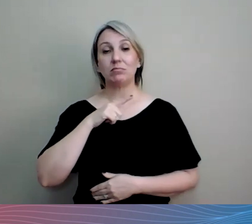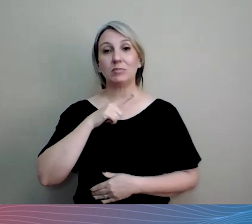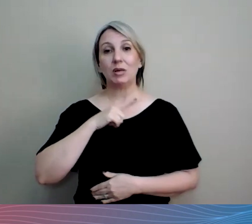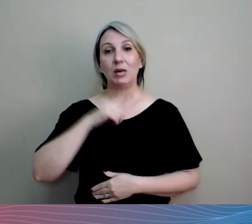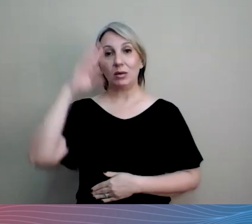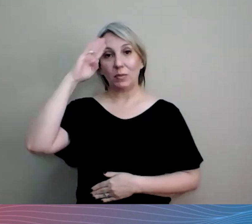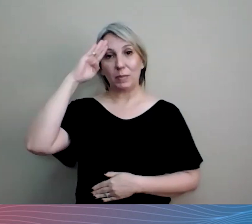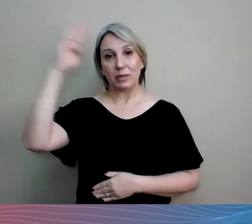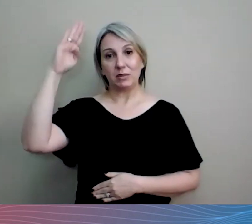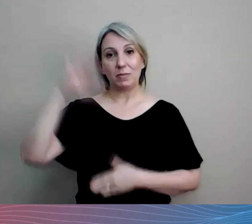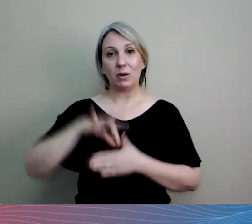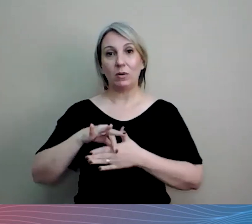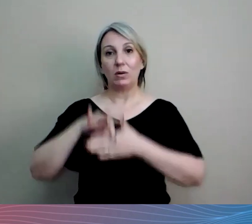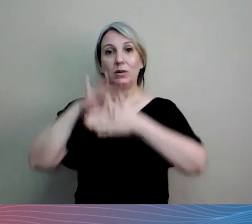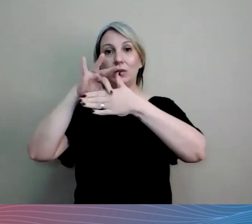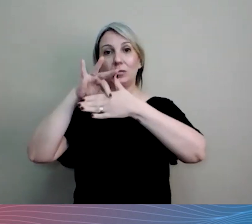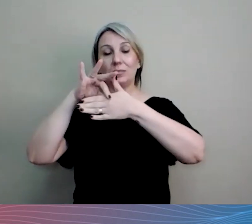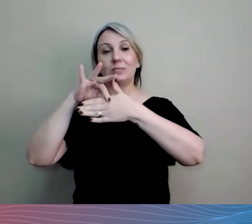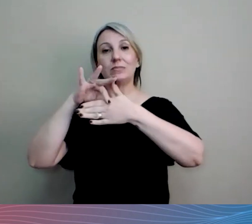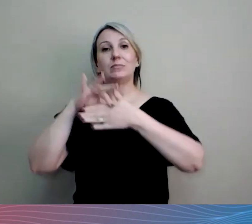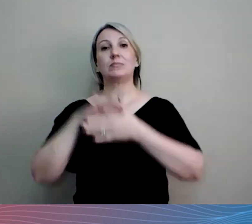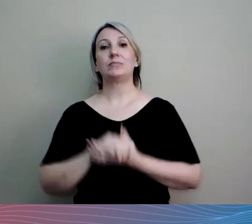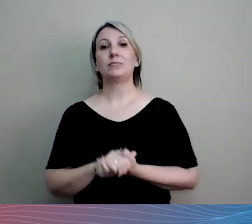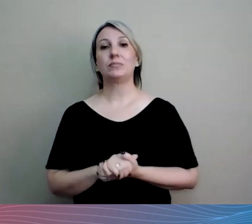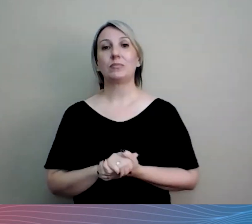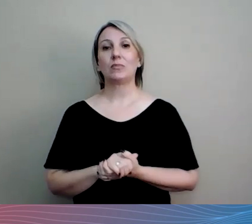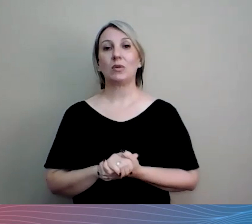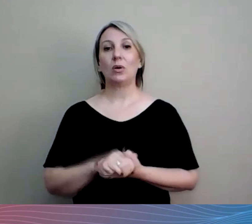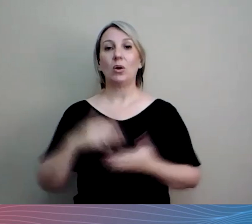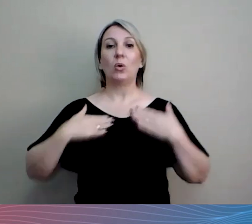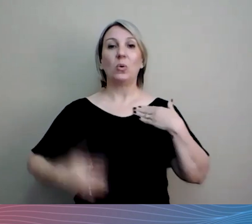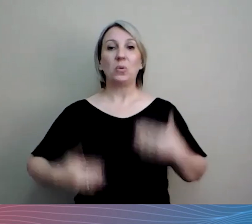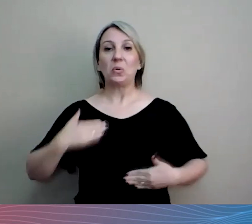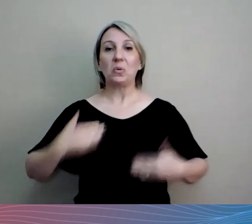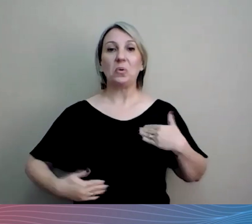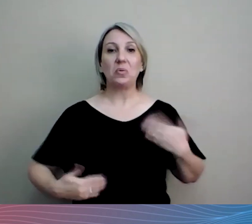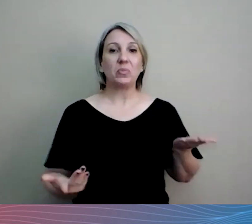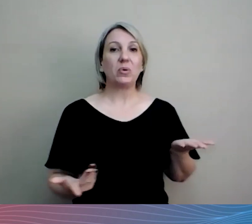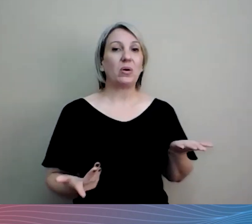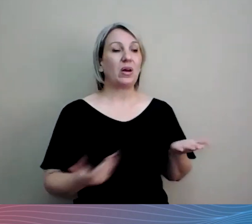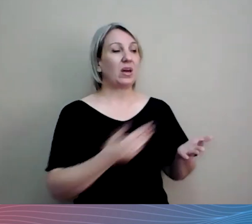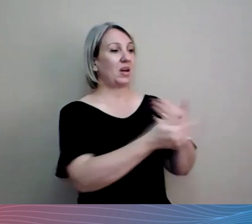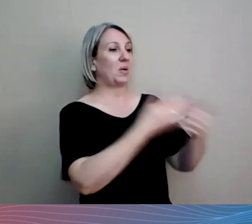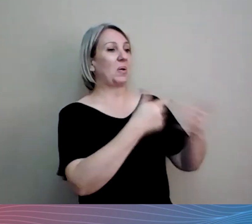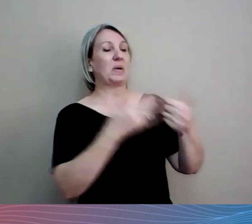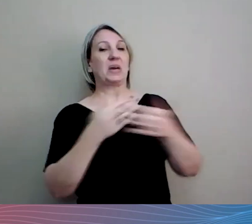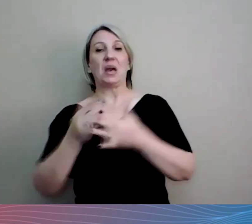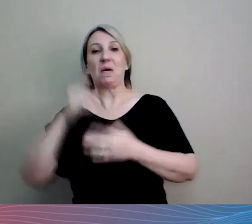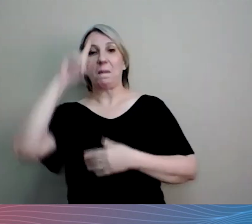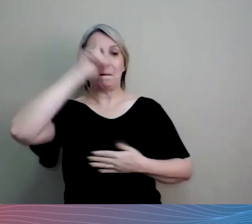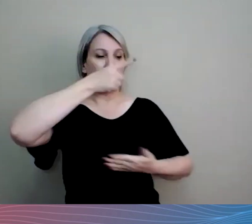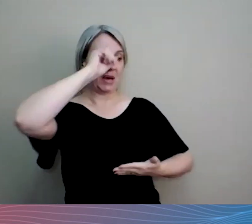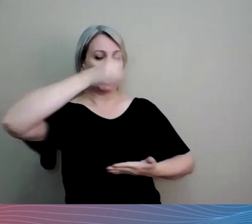governo. O corpo tem um comando. O corpo não é avacalhado assim, cada um faz o que quer. Não é casa da mãe Joana, não é isso? Cada um quer